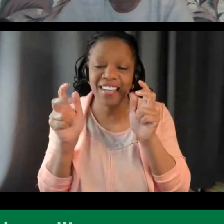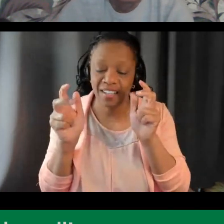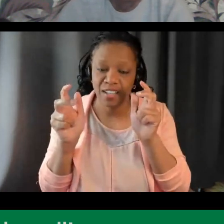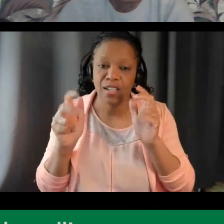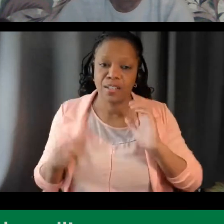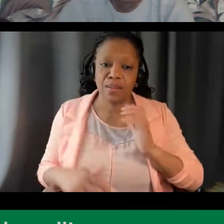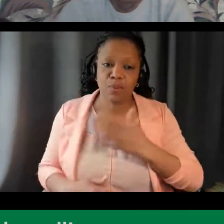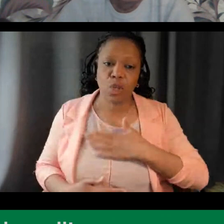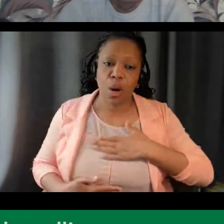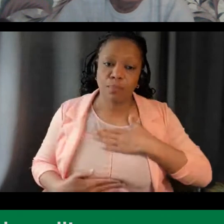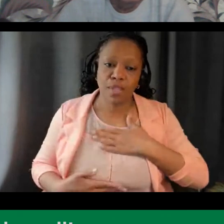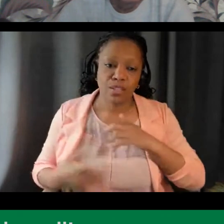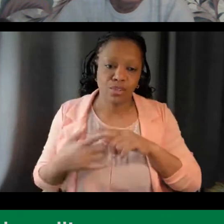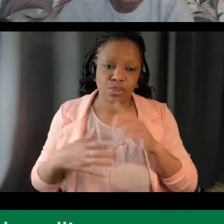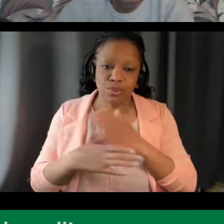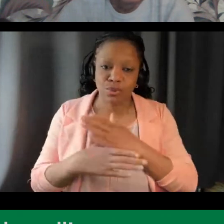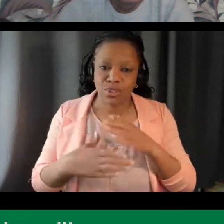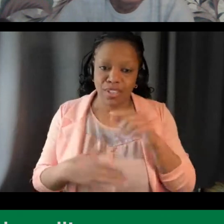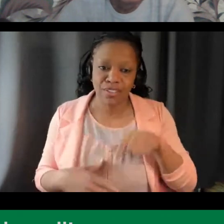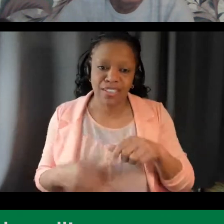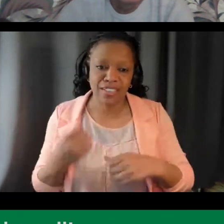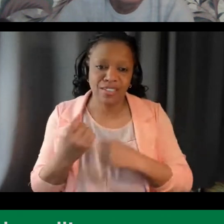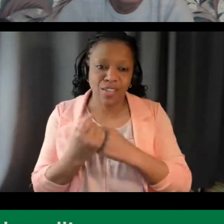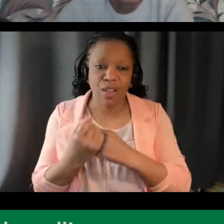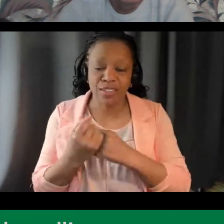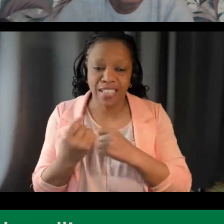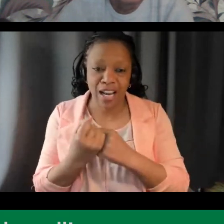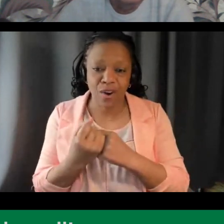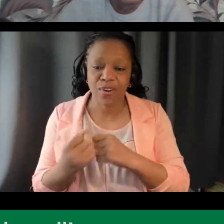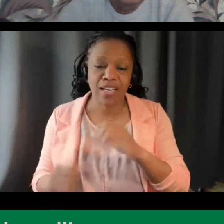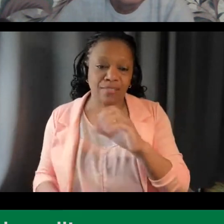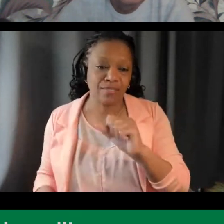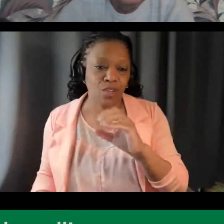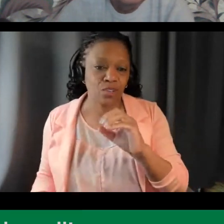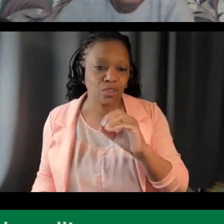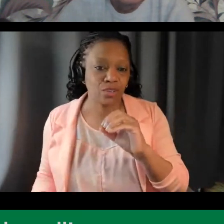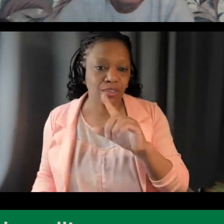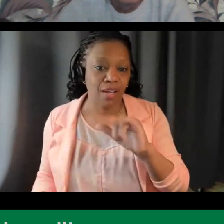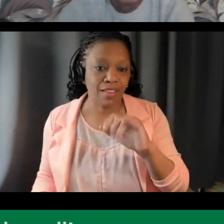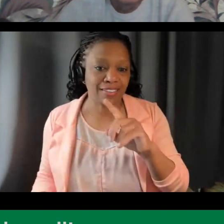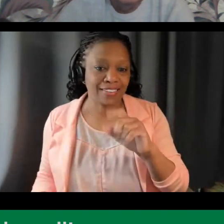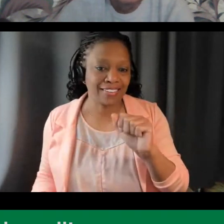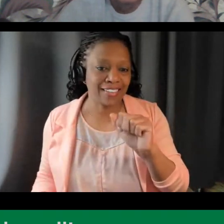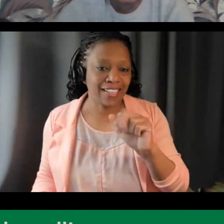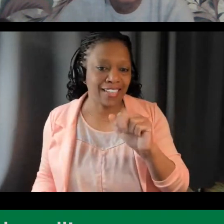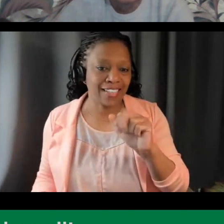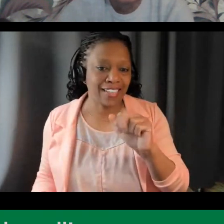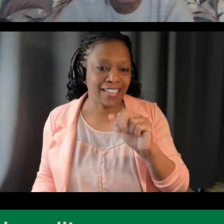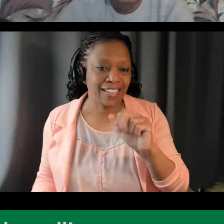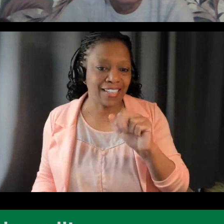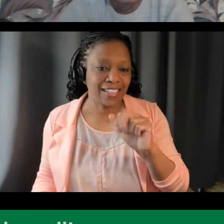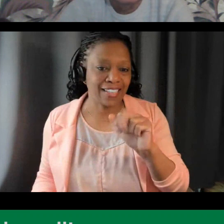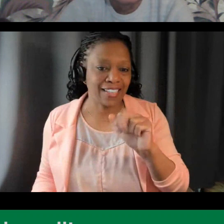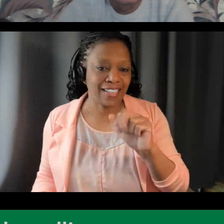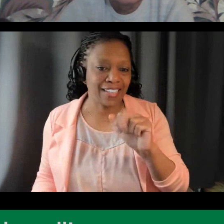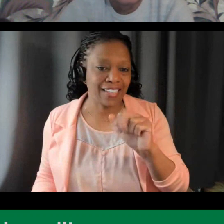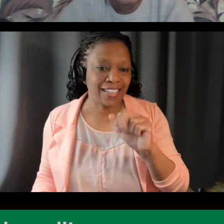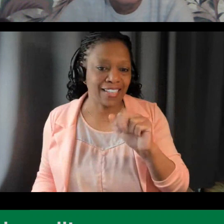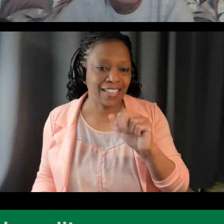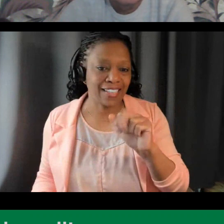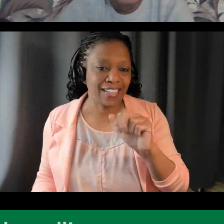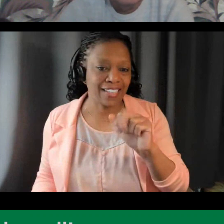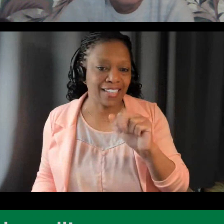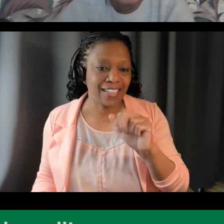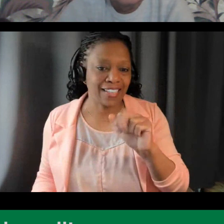share solidarity economy concepts and about the work that we're doing. And please reach out if you have any questions